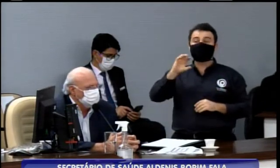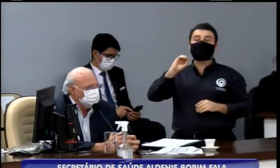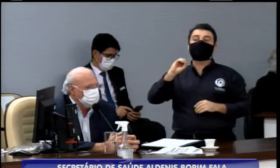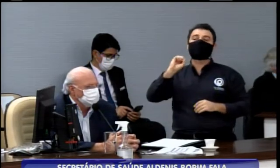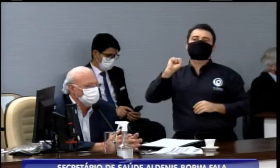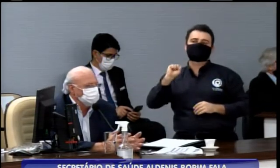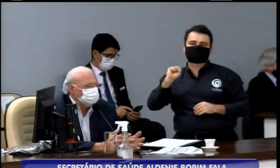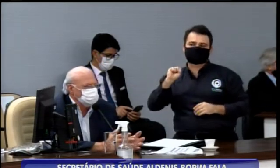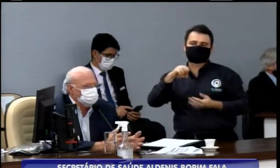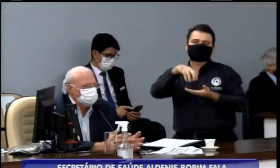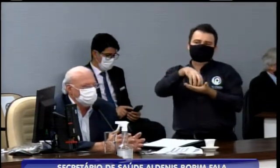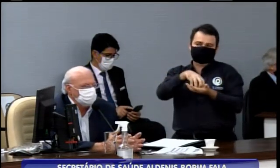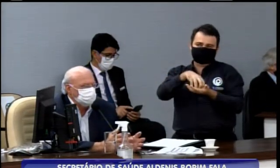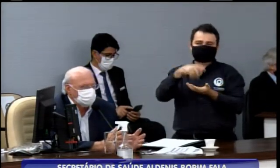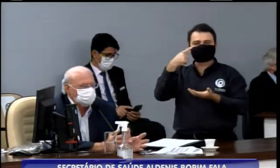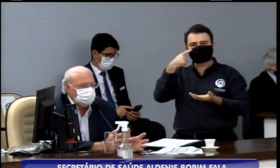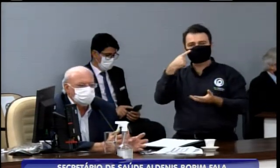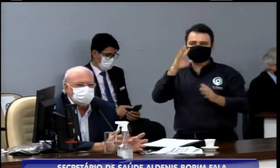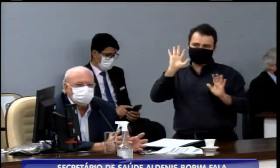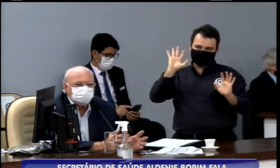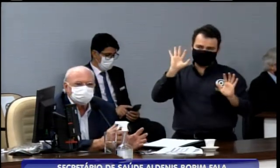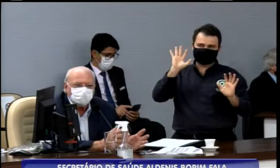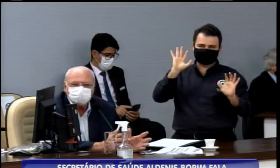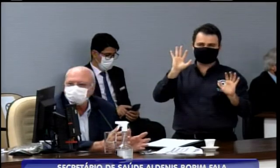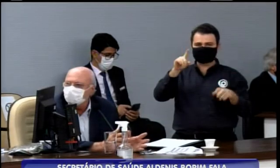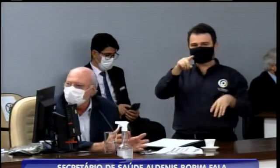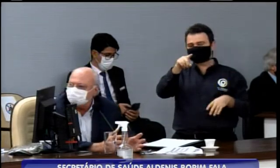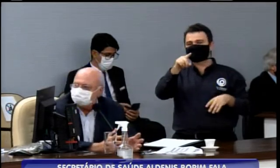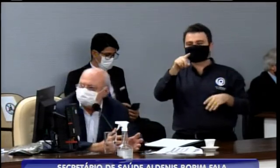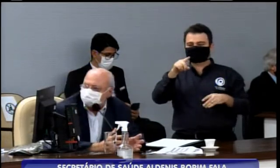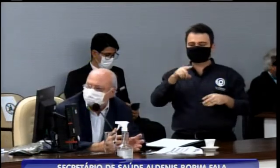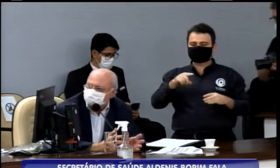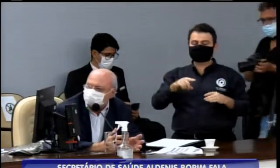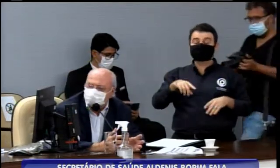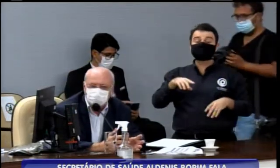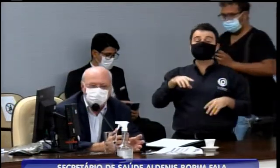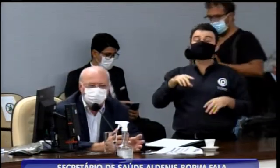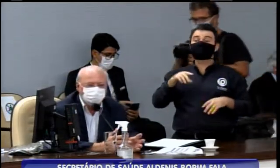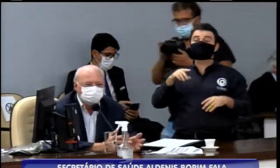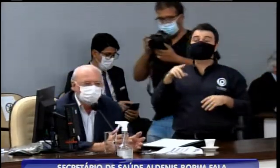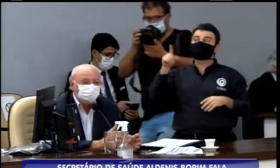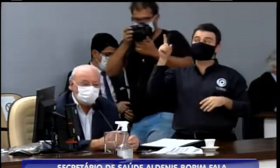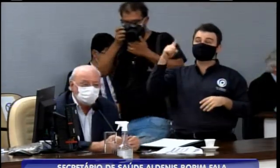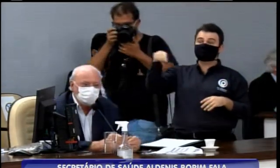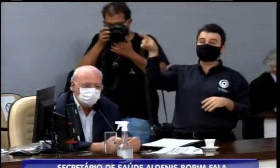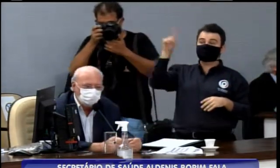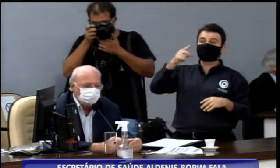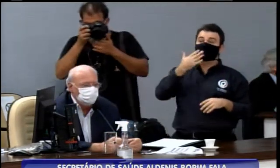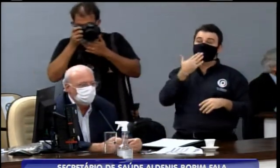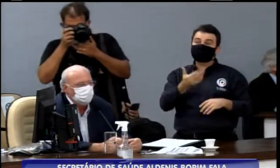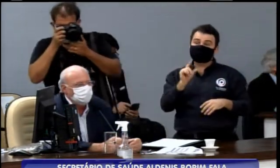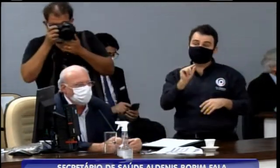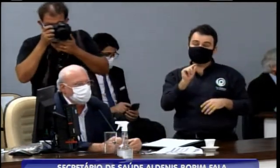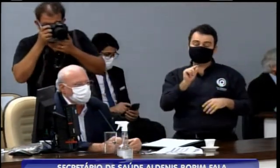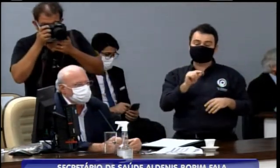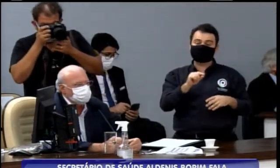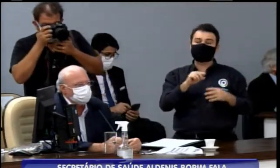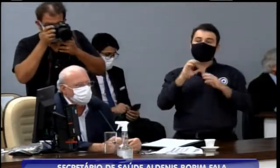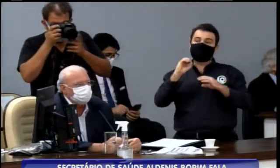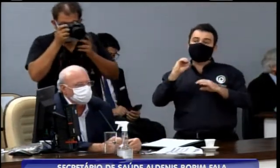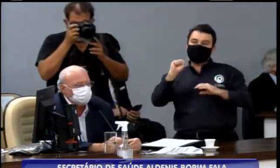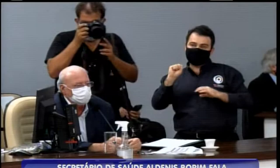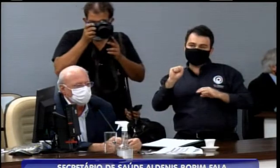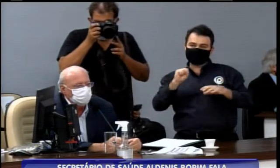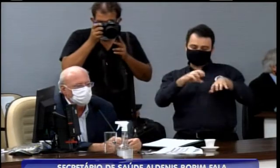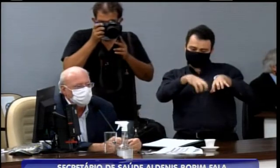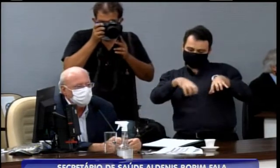OS. Foram solicitados para a gente, 7 OS solicitaram habilitação até o momento para participar